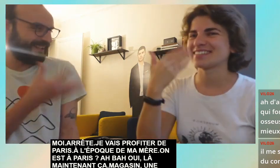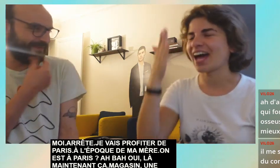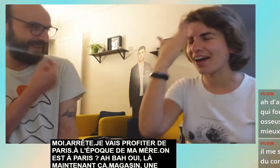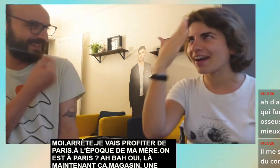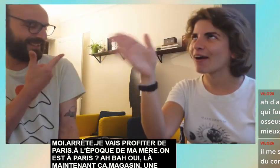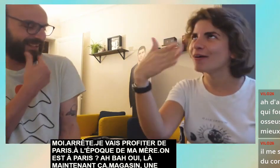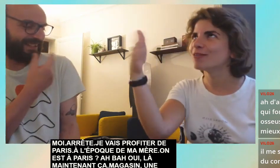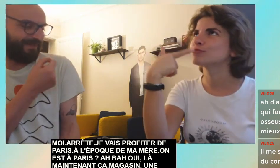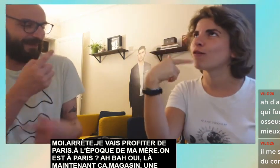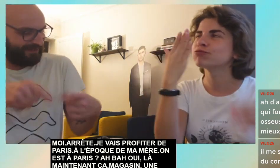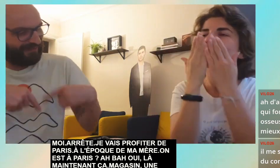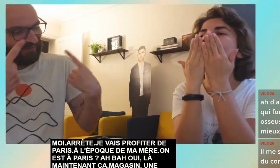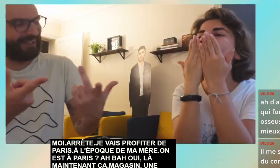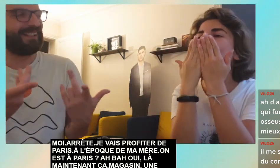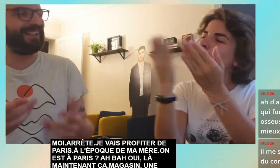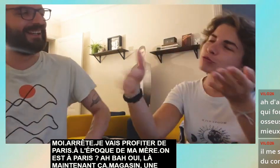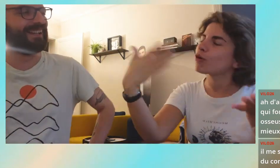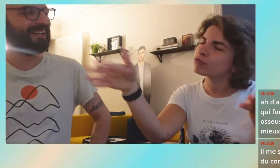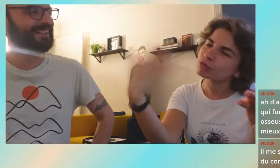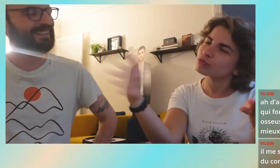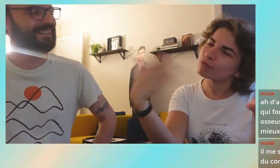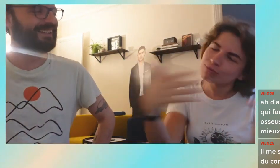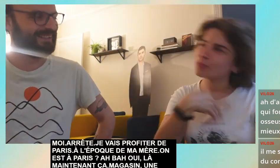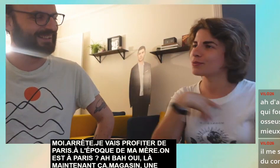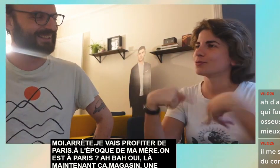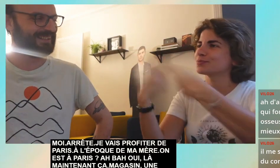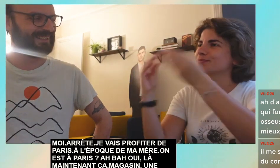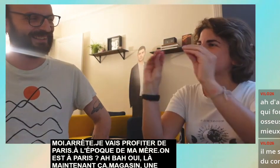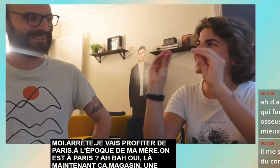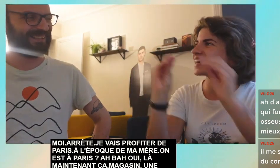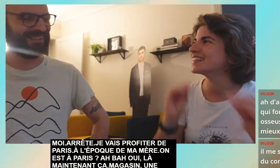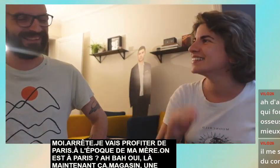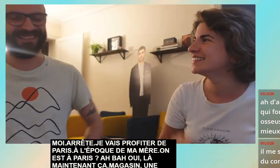sympa. allez, C'était sympa du coup d'aller. On s'en fout un peu. Magasin.